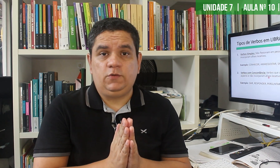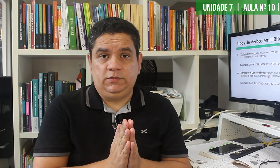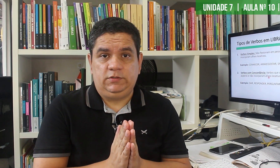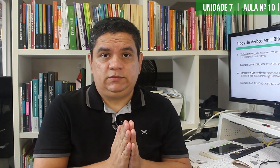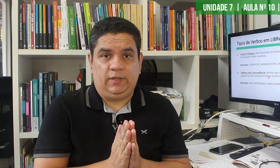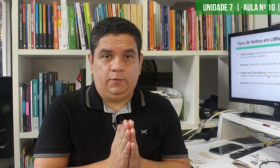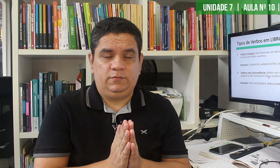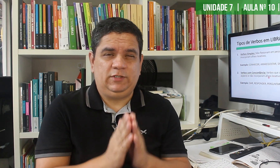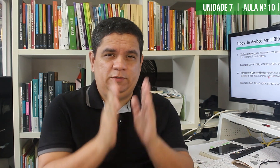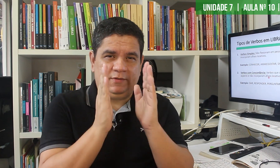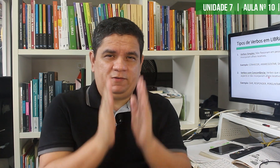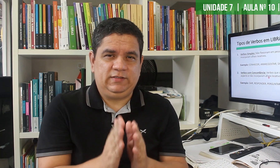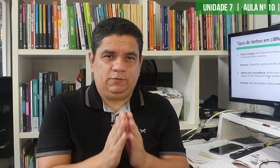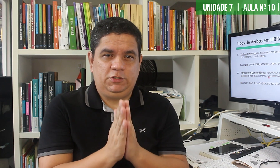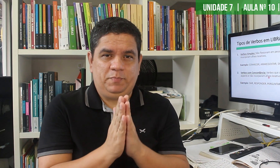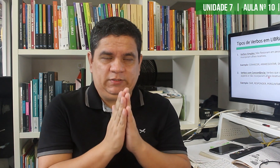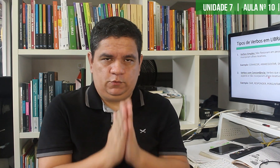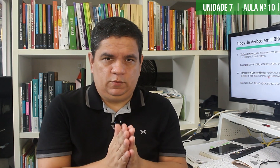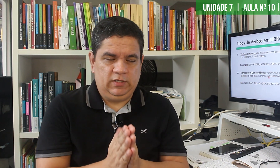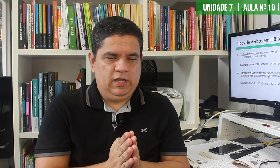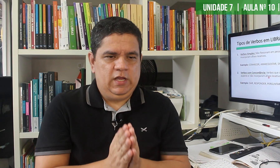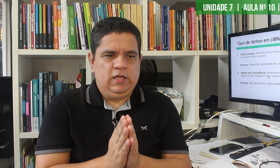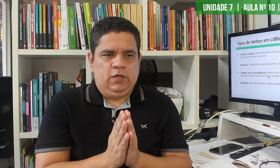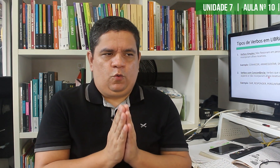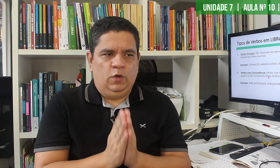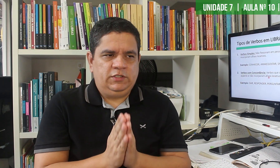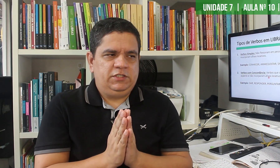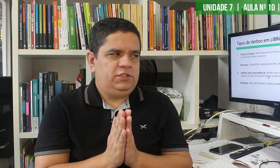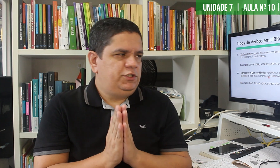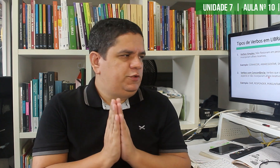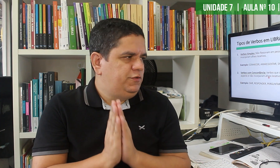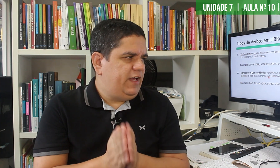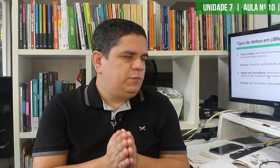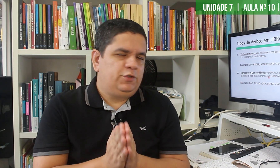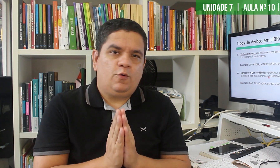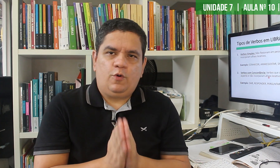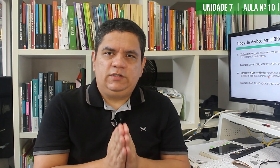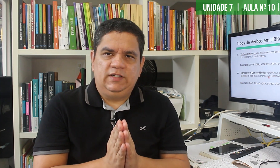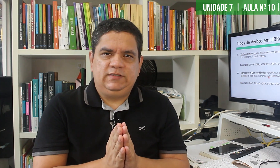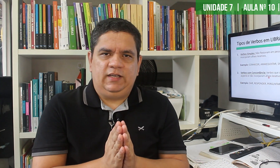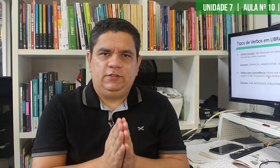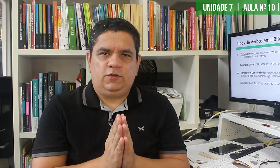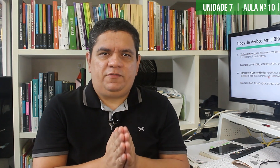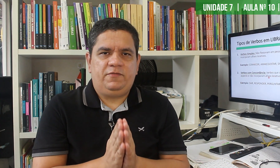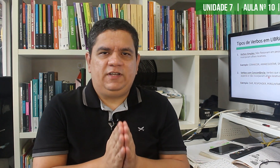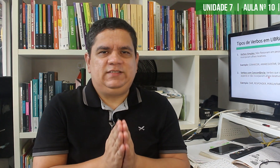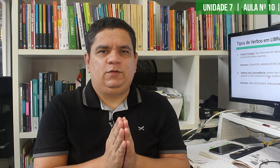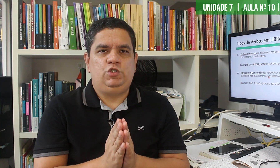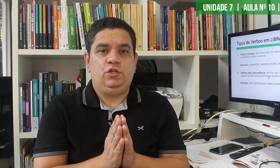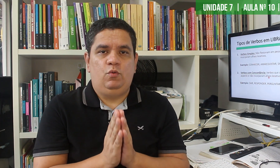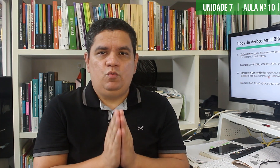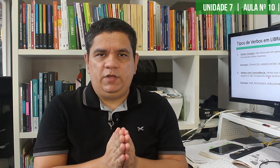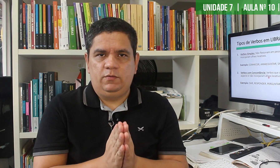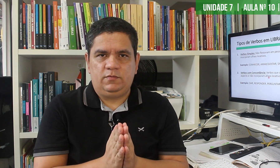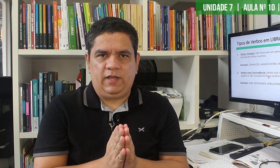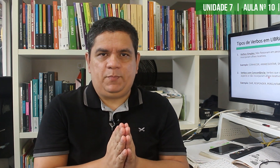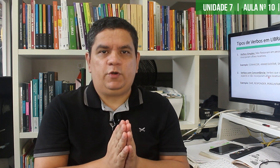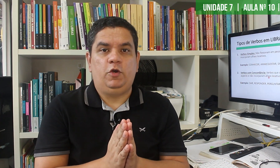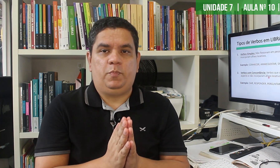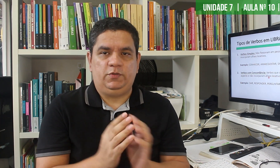flexões, tá bom? Então isso é flexão de pessoa. Quando a gente diz que os verbos de concordância eles sofrem flexão de número, é porque eu posso